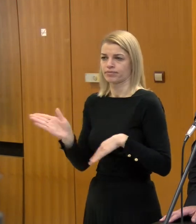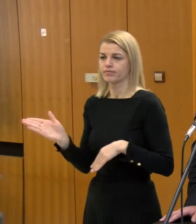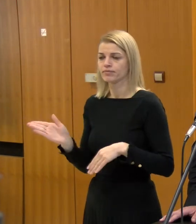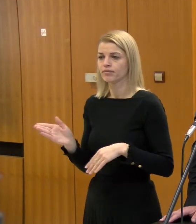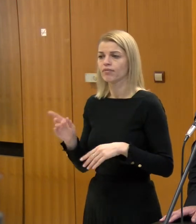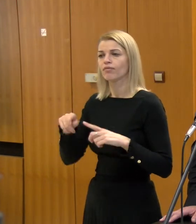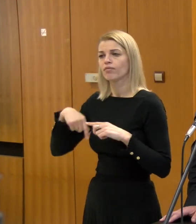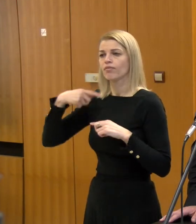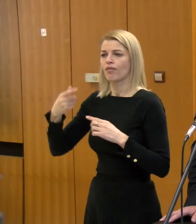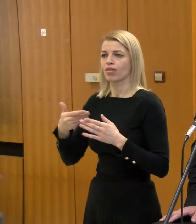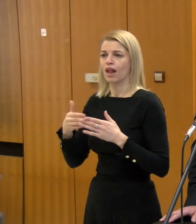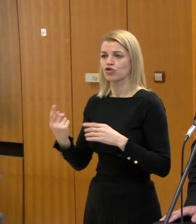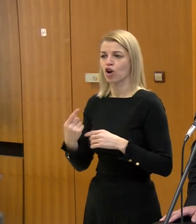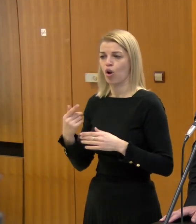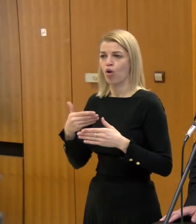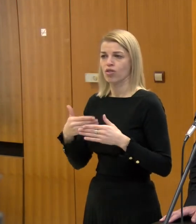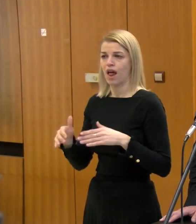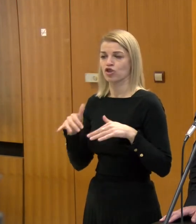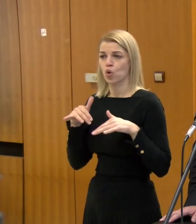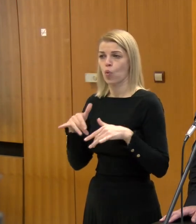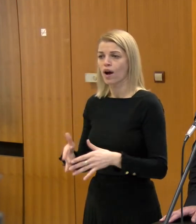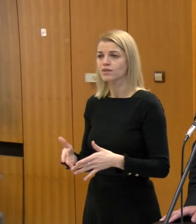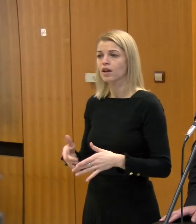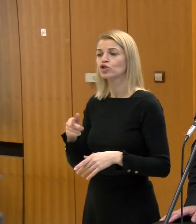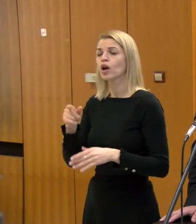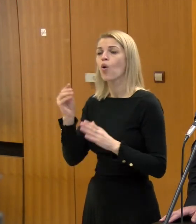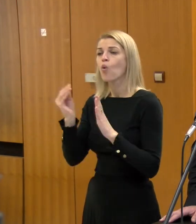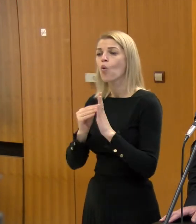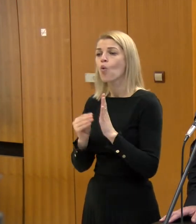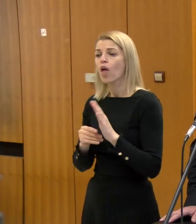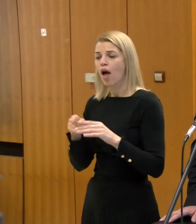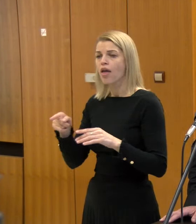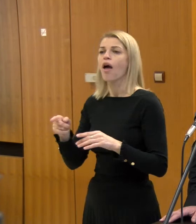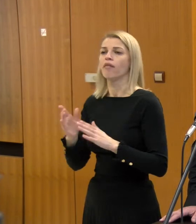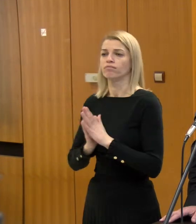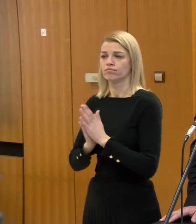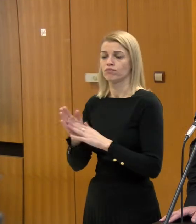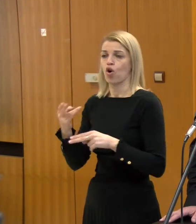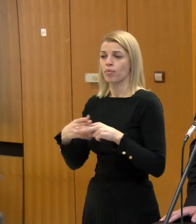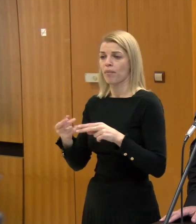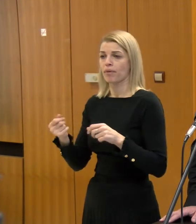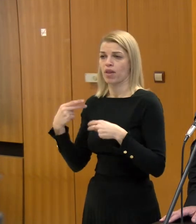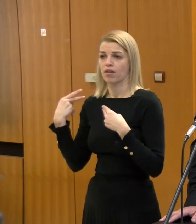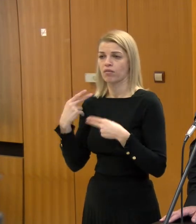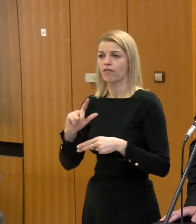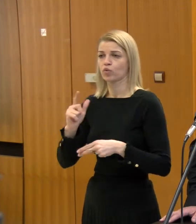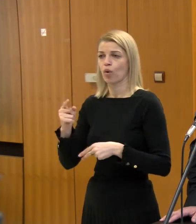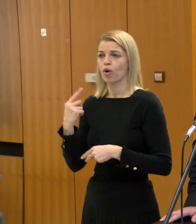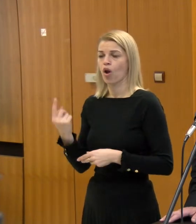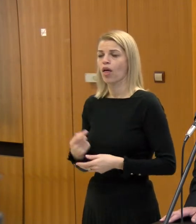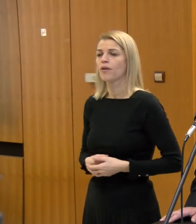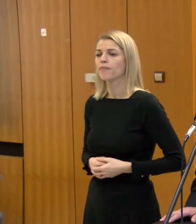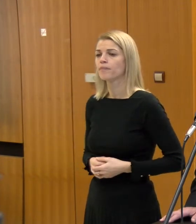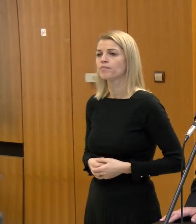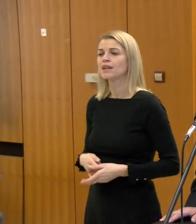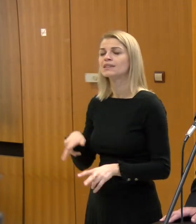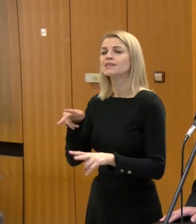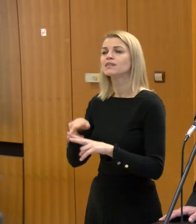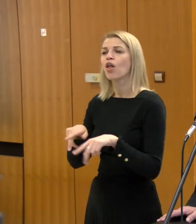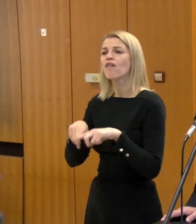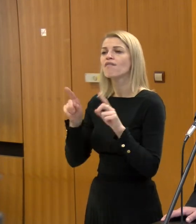ďalšom kole ďalší uchádzači. Títo, aby si svoje údaje opravili a my im tie peniaze doručíme v druhom kole.